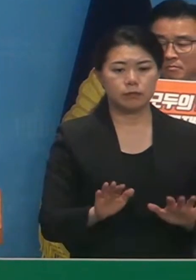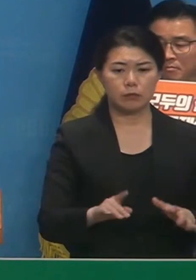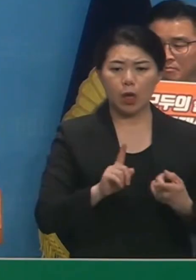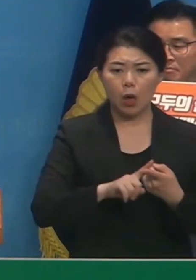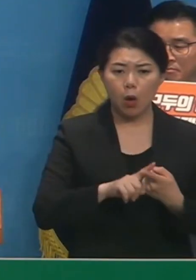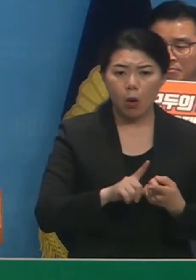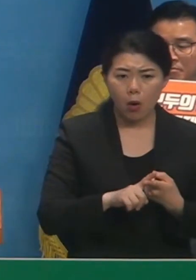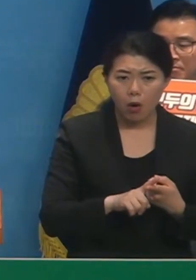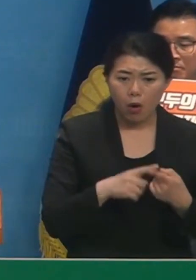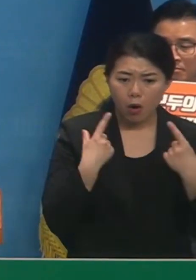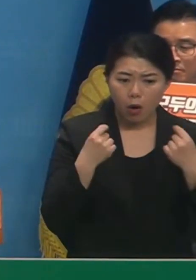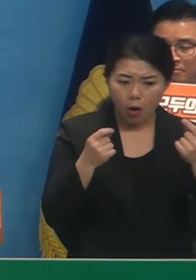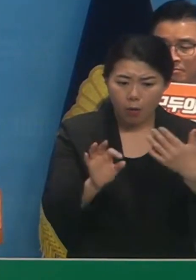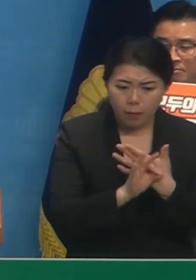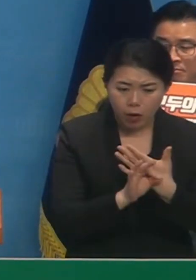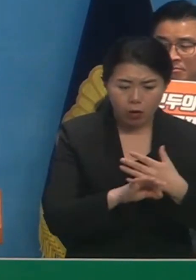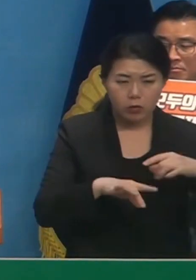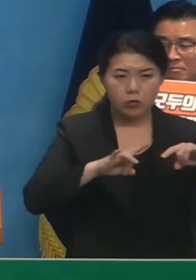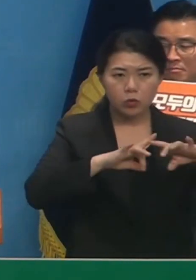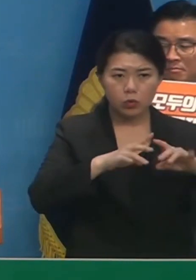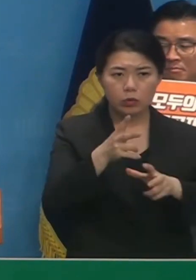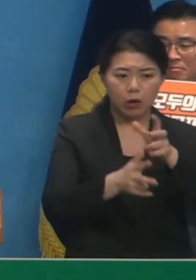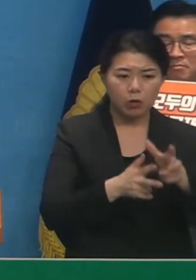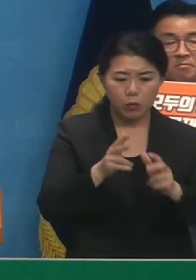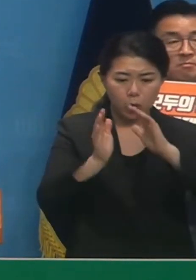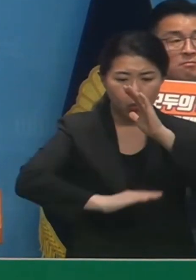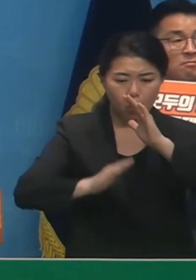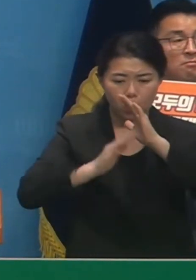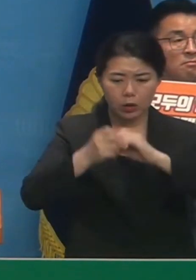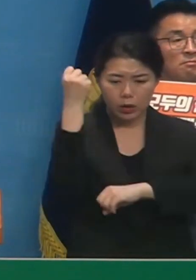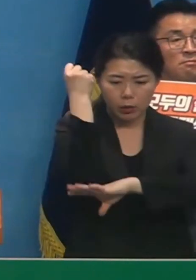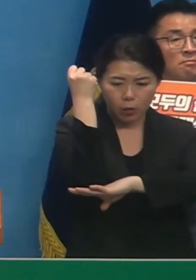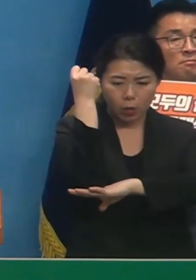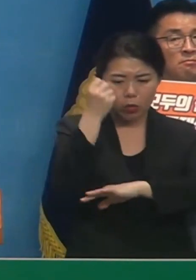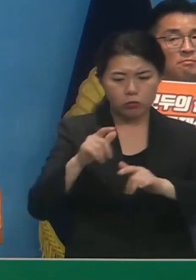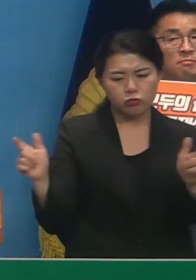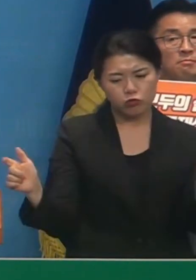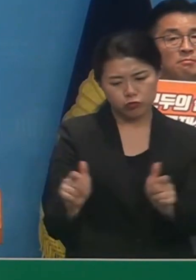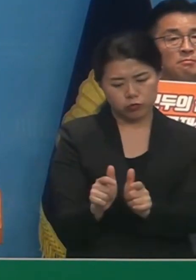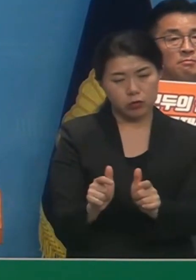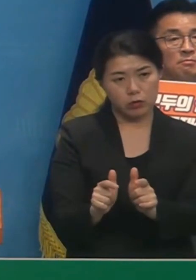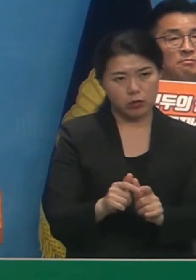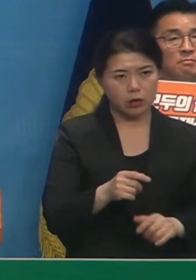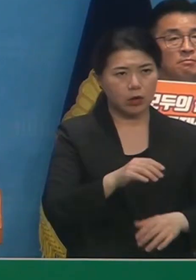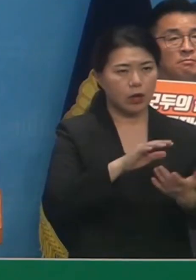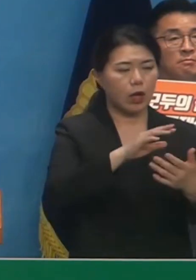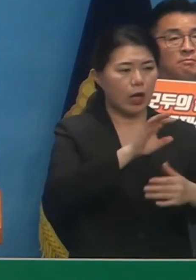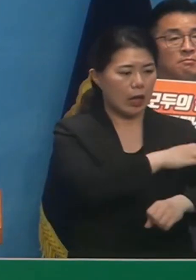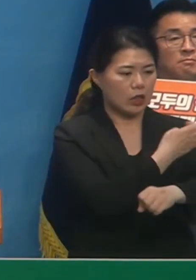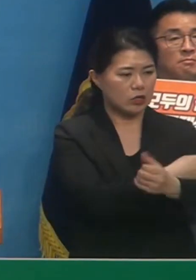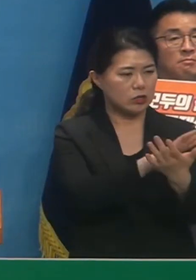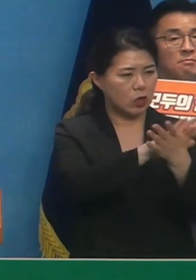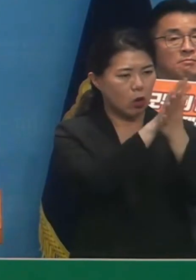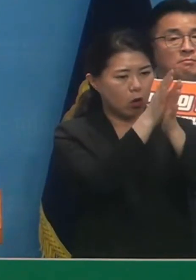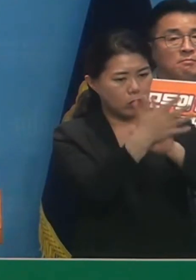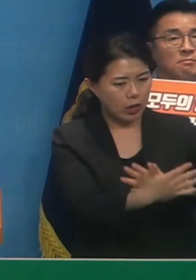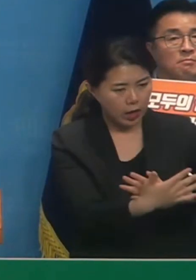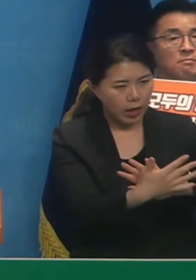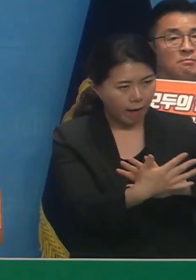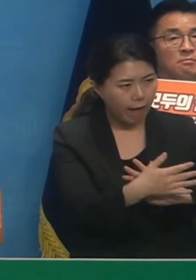이대로 두면 전력산업의 공적 기반은 점차 축소되고 에너지 전환이라는 이름